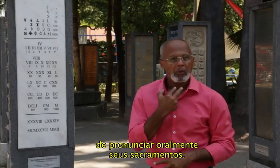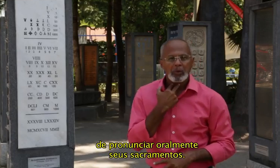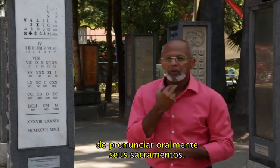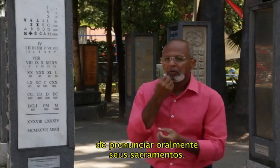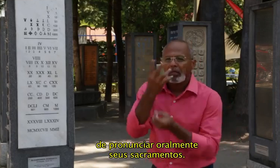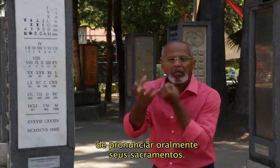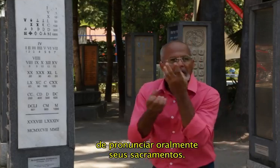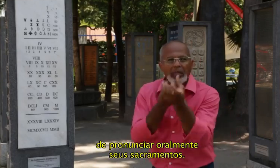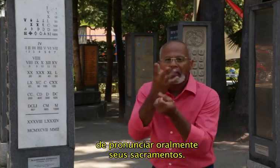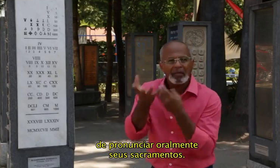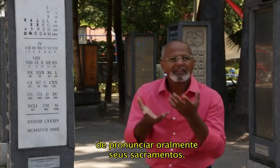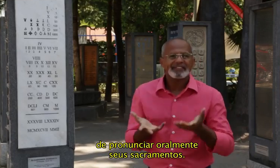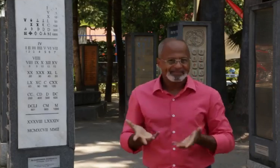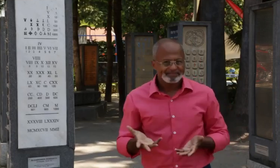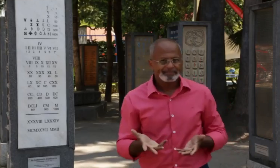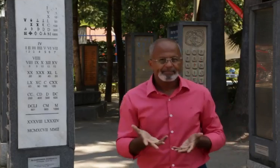seus sacramentos.